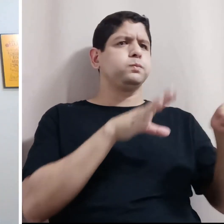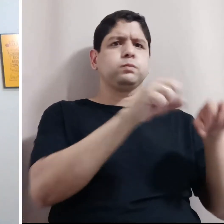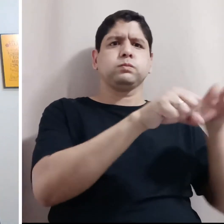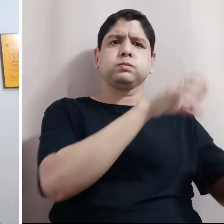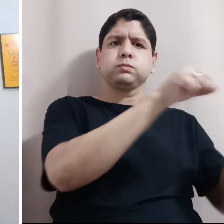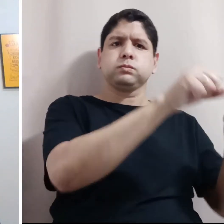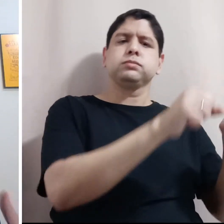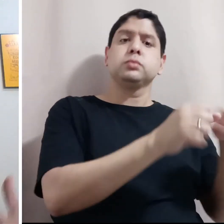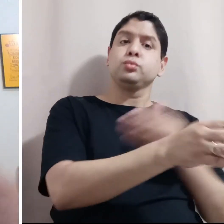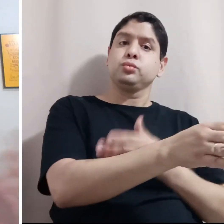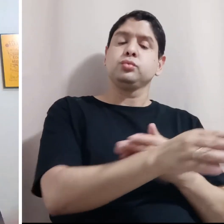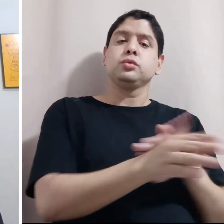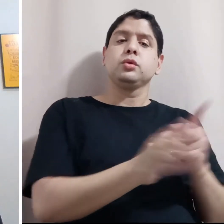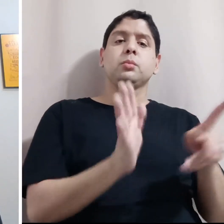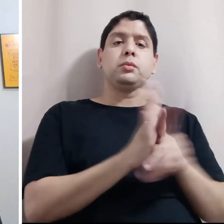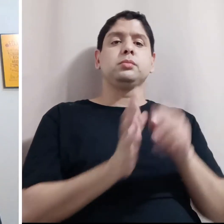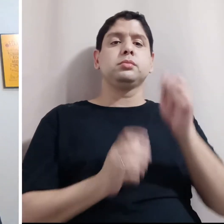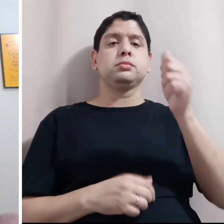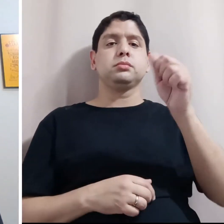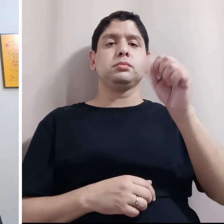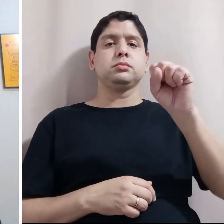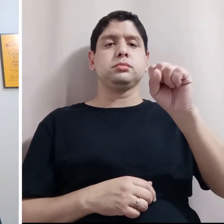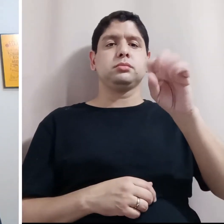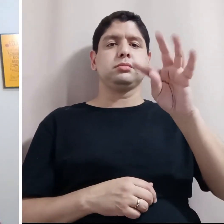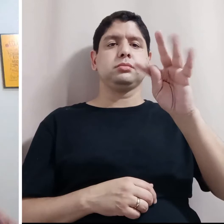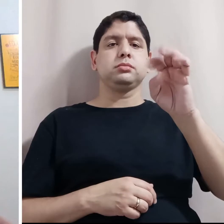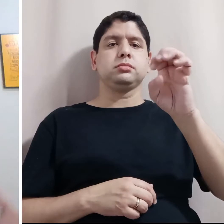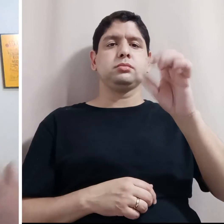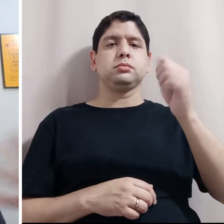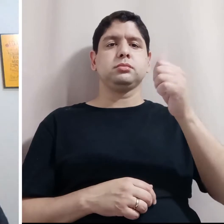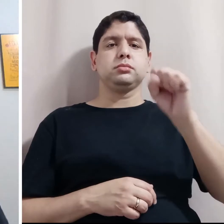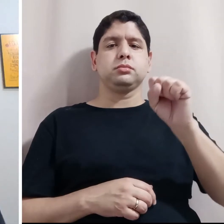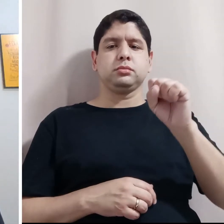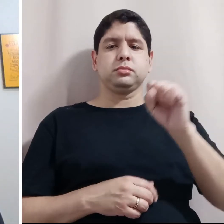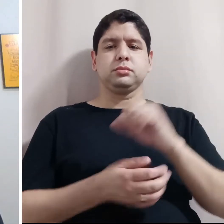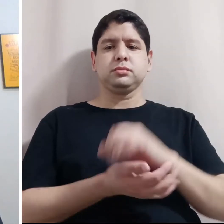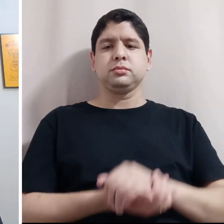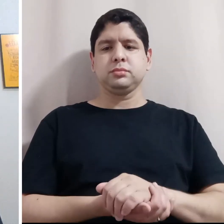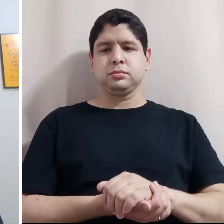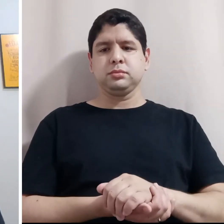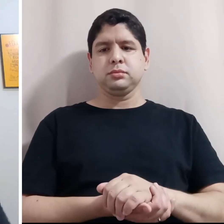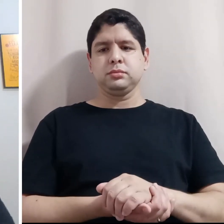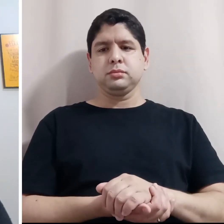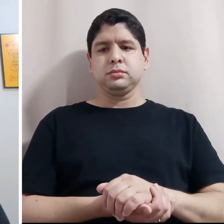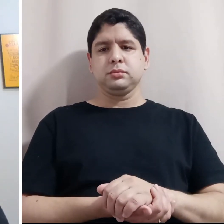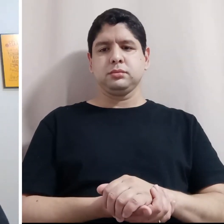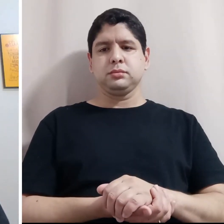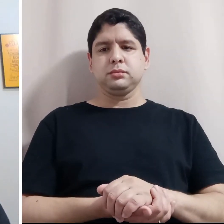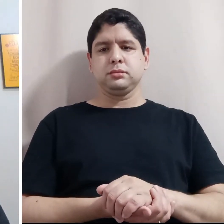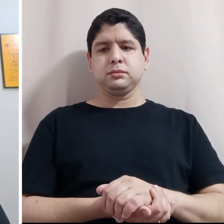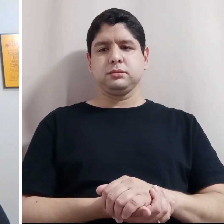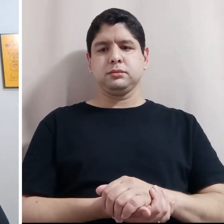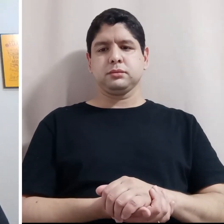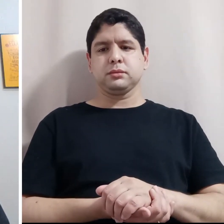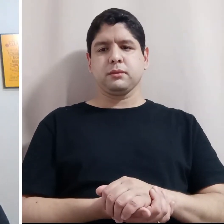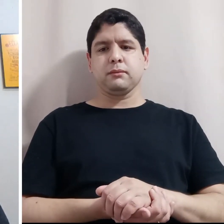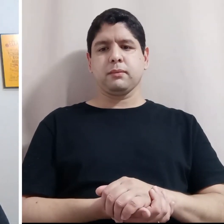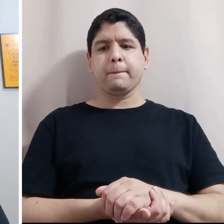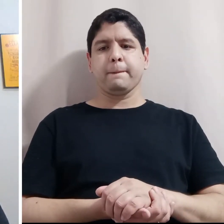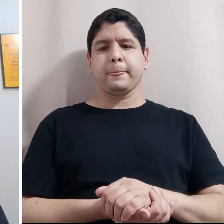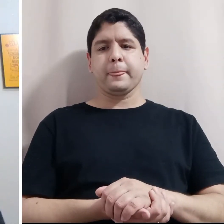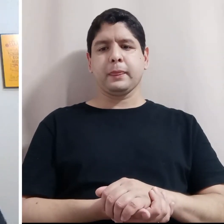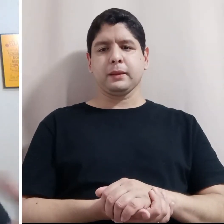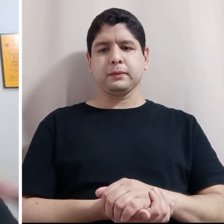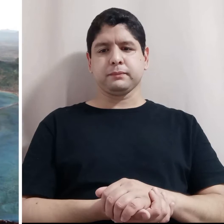conquistar terras a lagos, né, terras alagadas. Então eles construíram essa cidade em cima, né, do lago, né, o